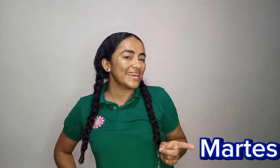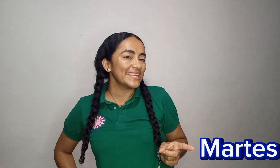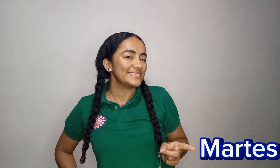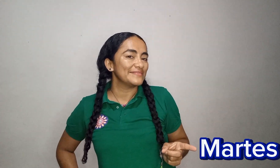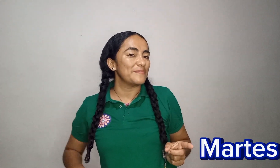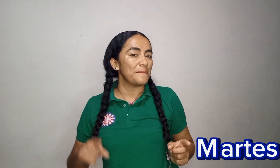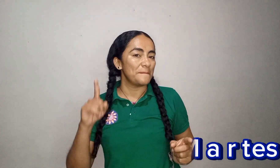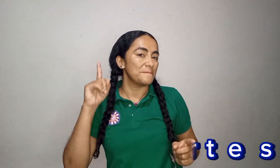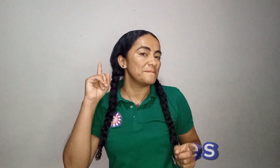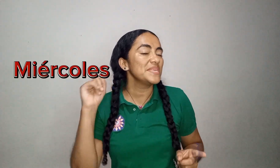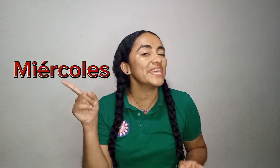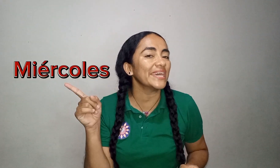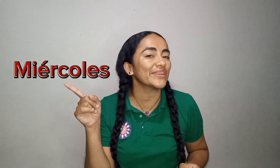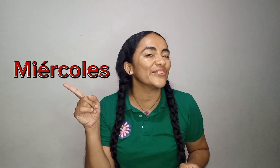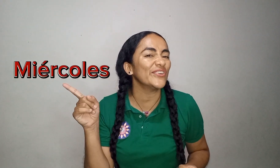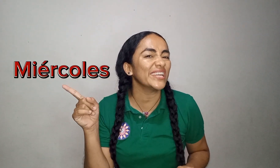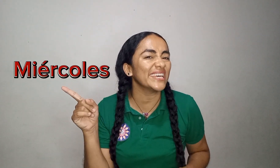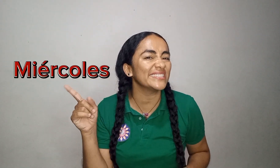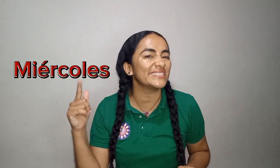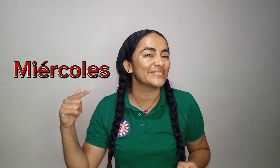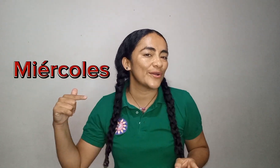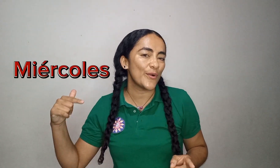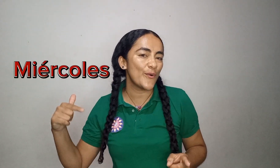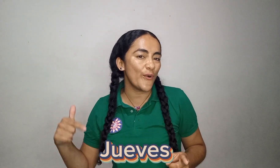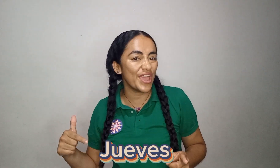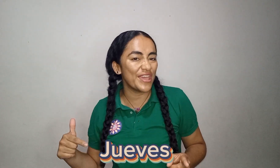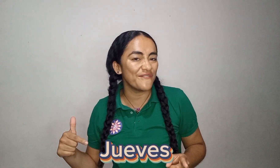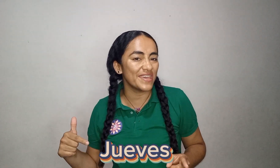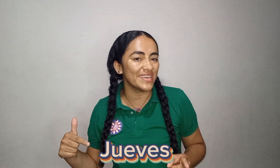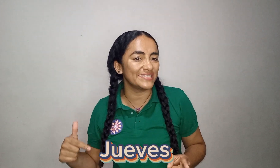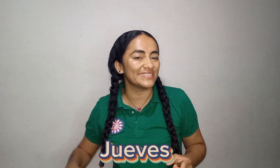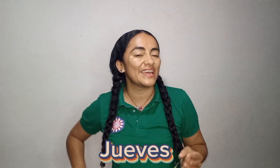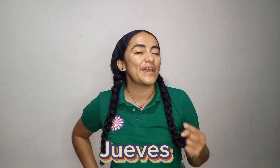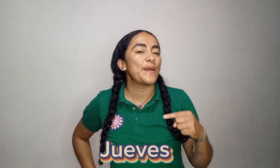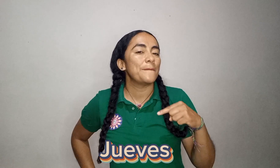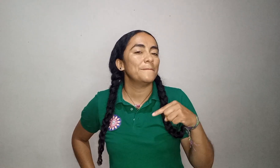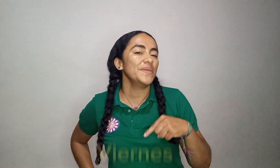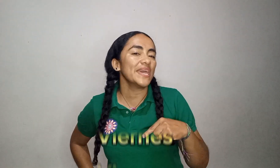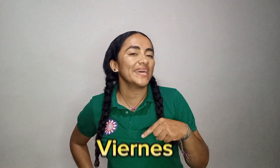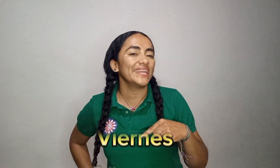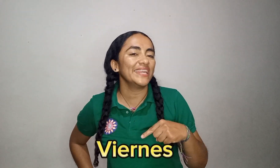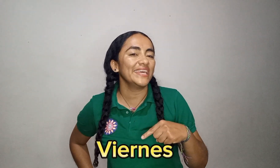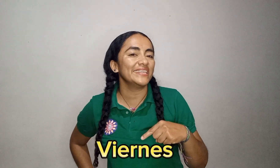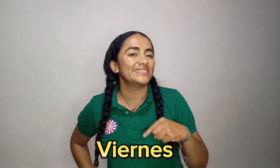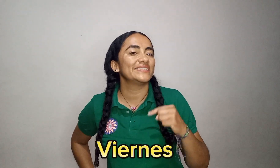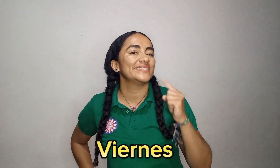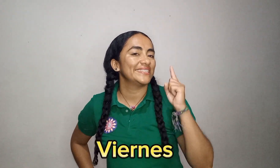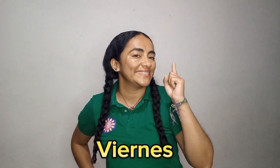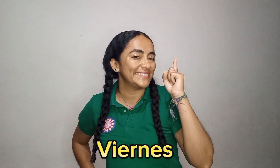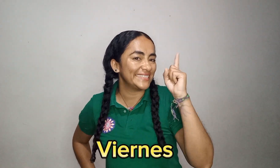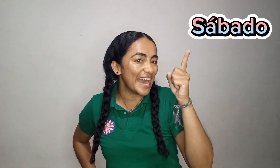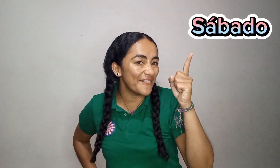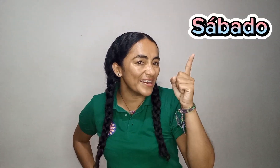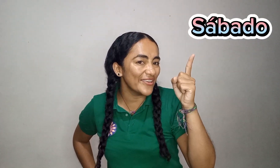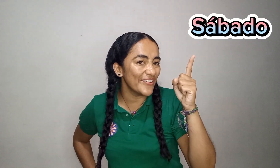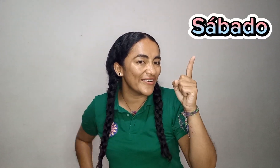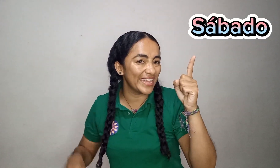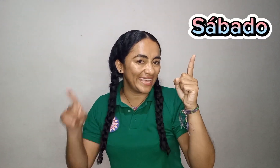martes, miércoles, jueves, viernes, sábado